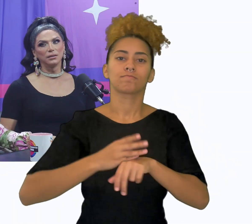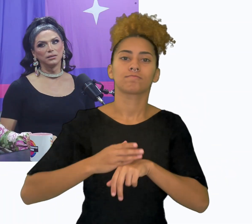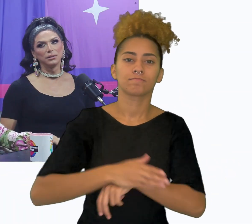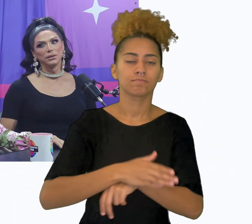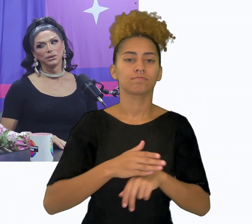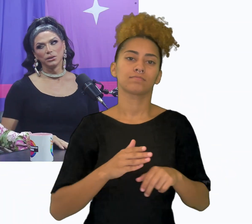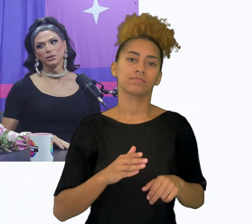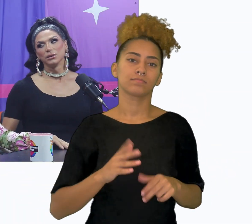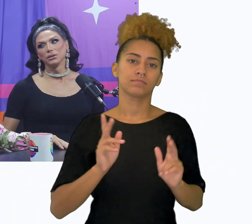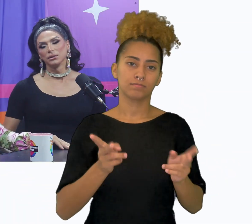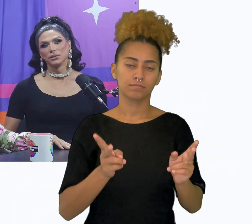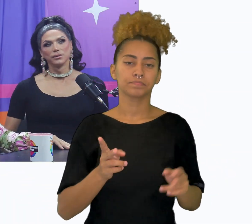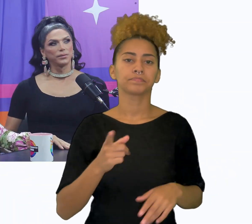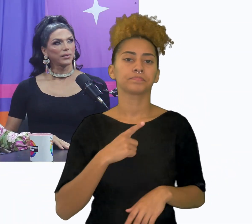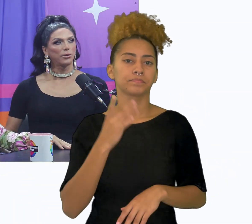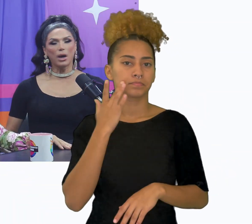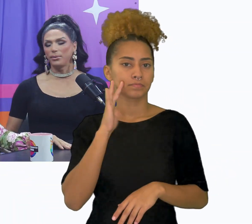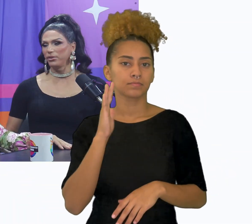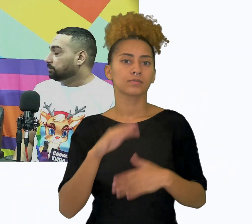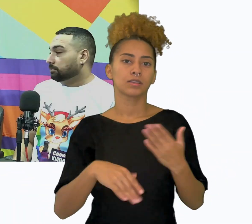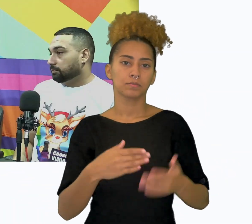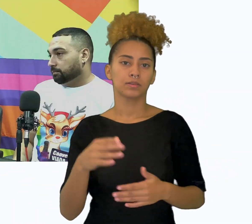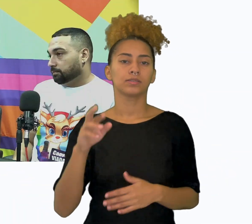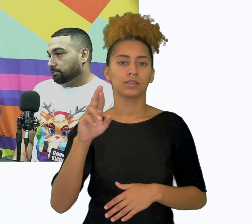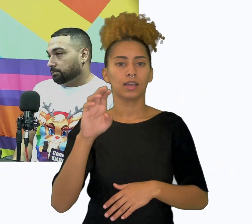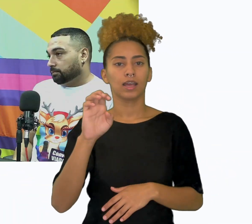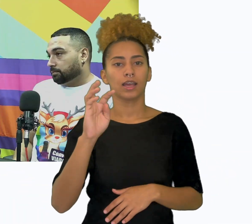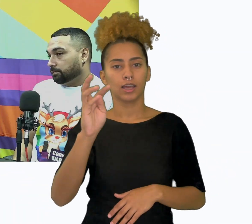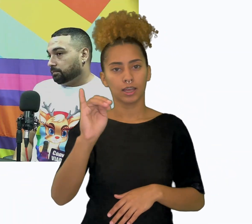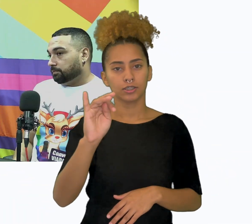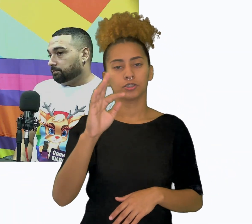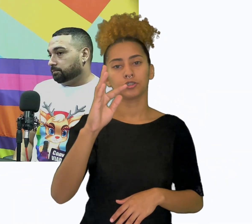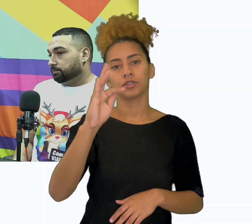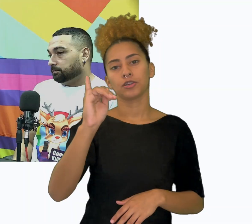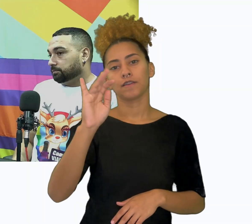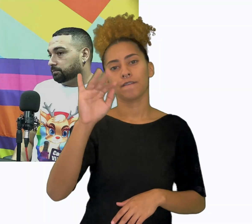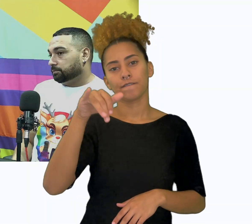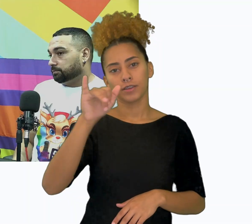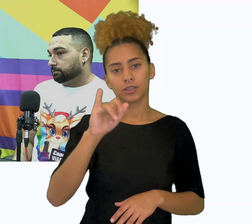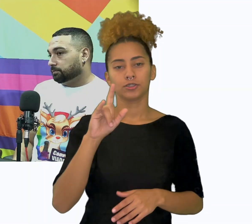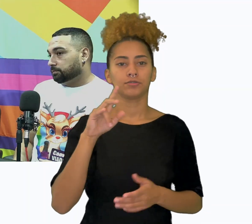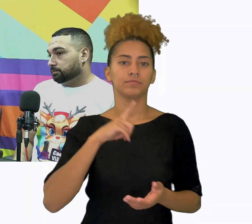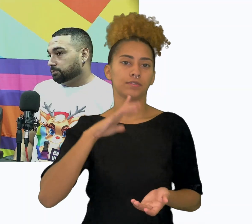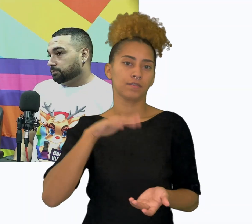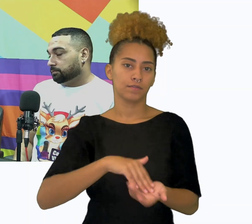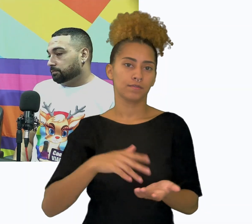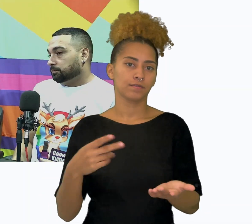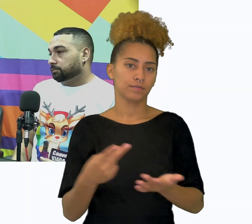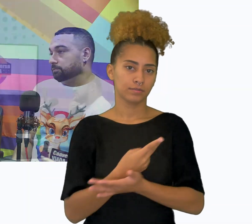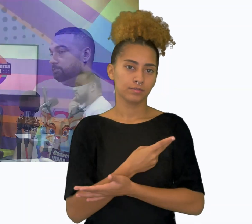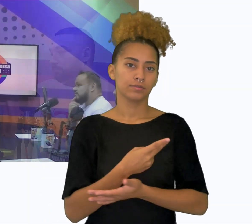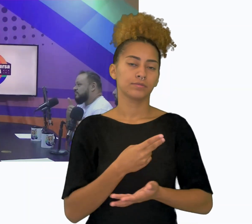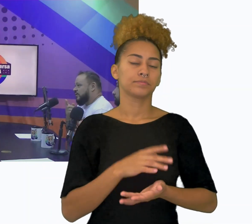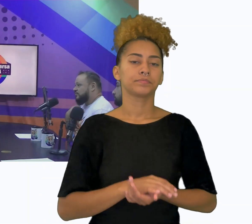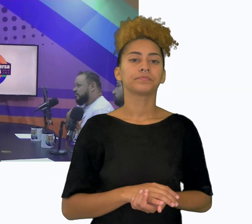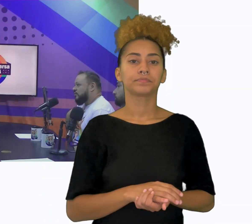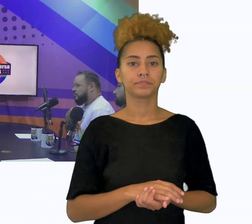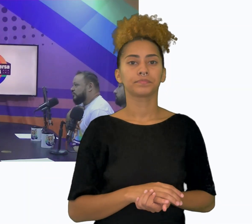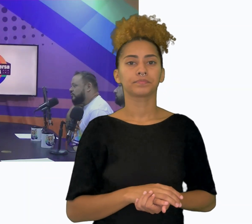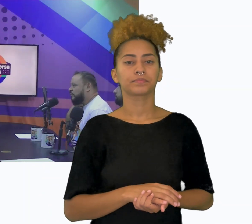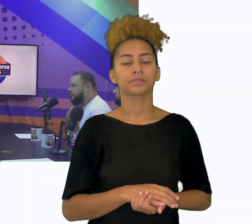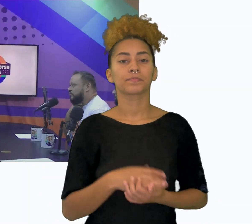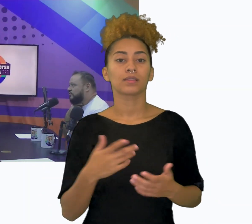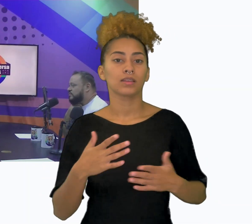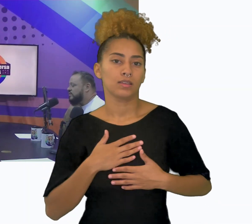saídas, né? Que eu acho que foi o Fiesta. Foi o Rap Fit. O Constellation eu fiz o Rap Fit no final. Aham.